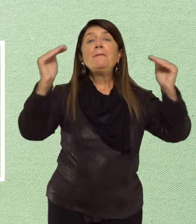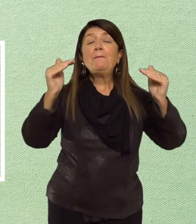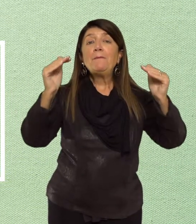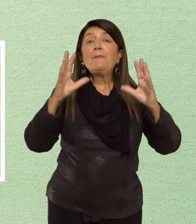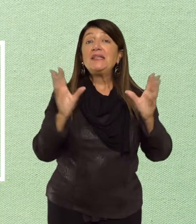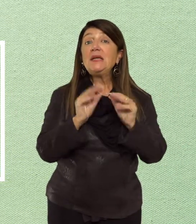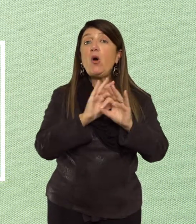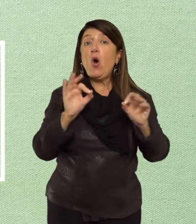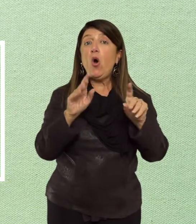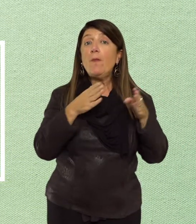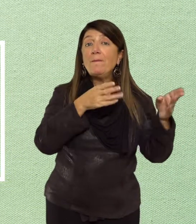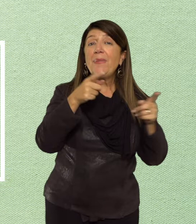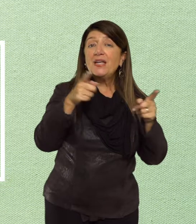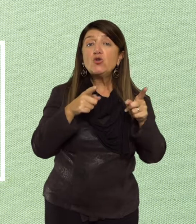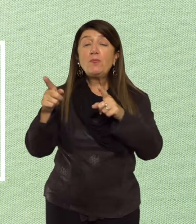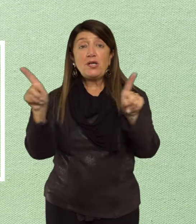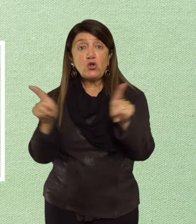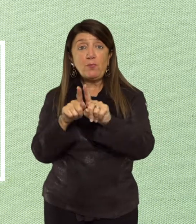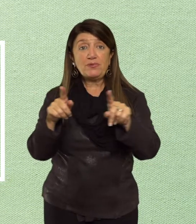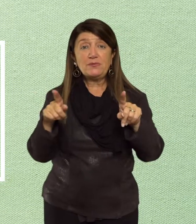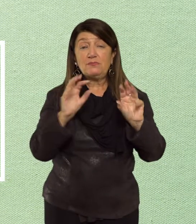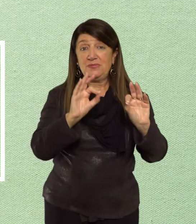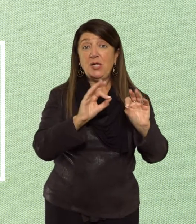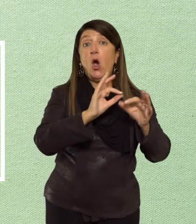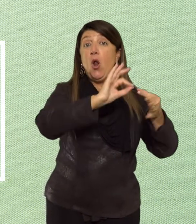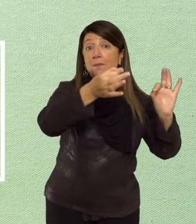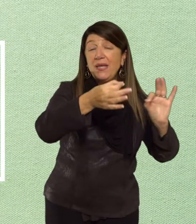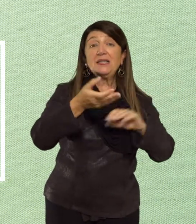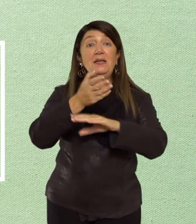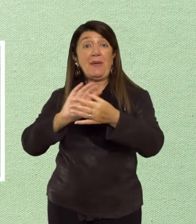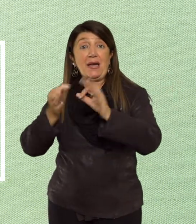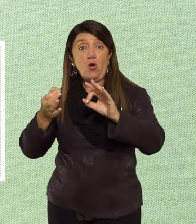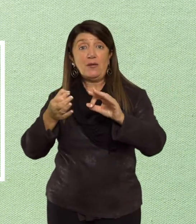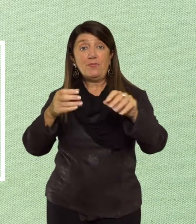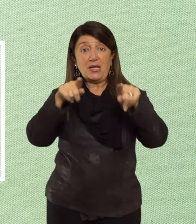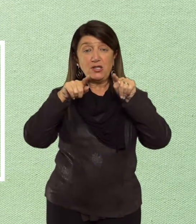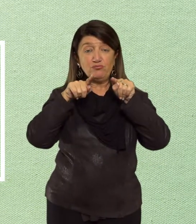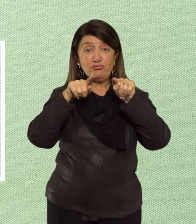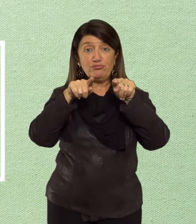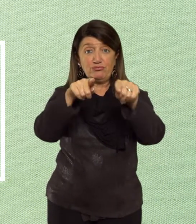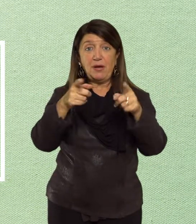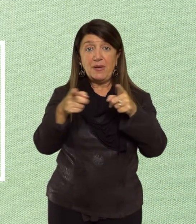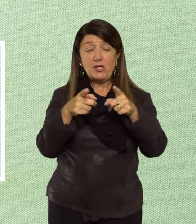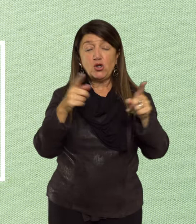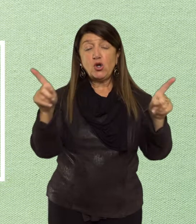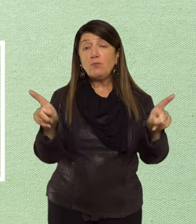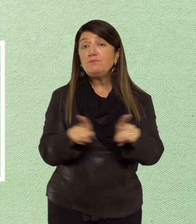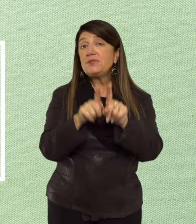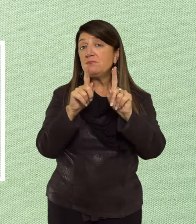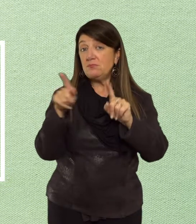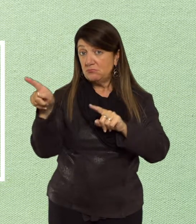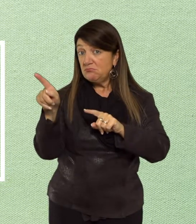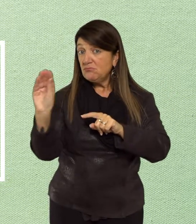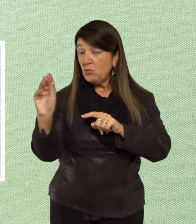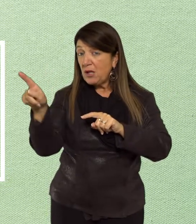d'accordo con questa cosa? Tu lo faresti? Te lo dico perché faccio questa piccola premessa, l'ho chiesto il mese